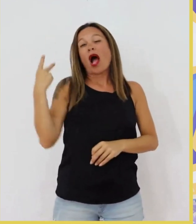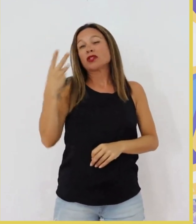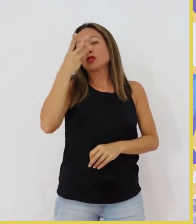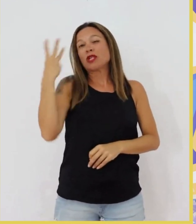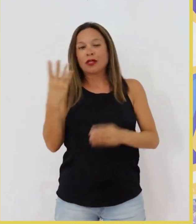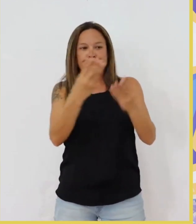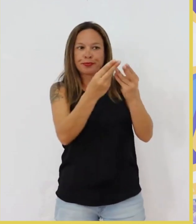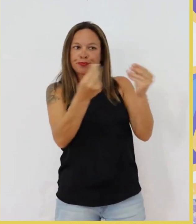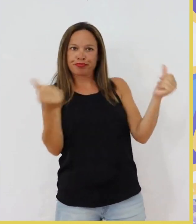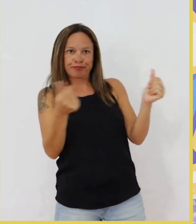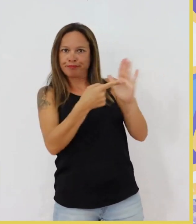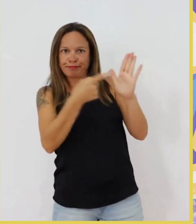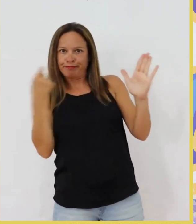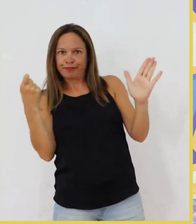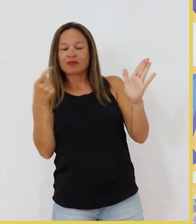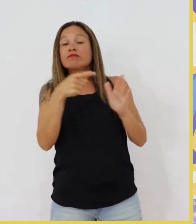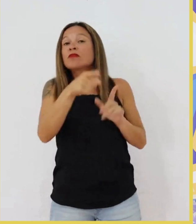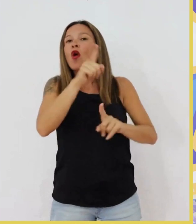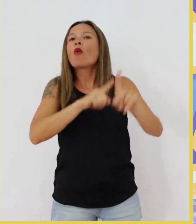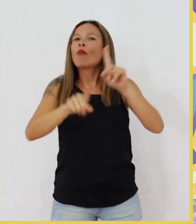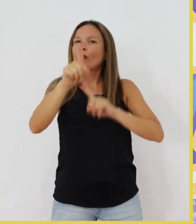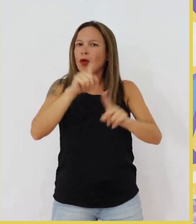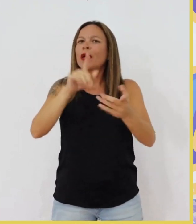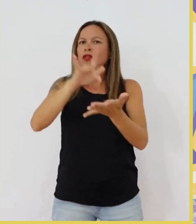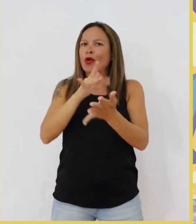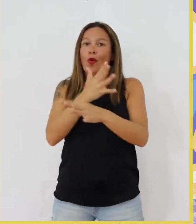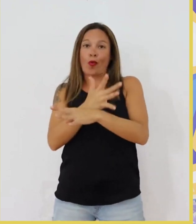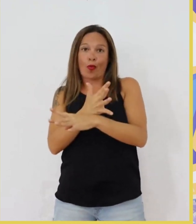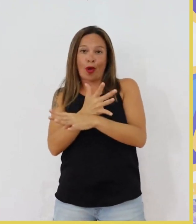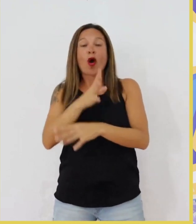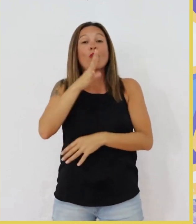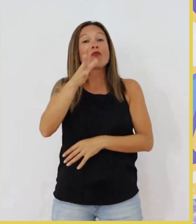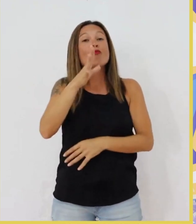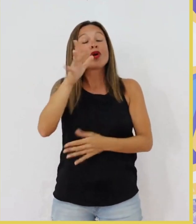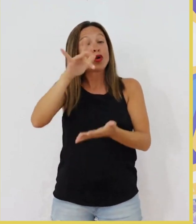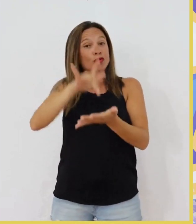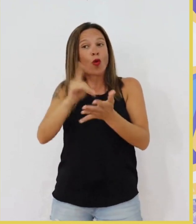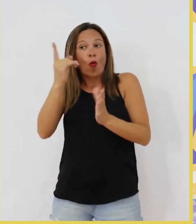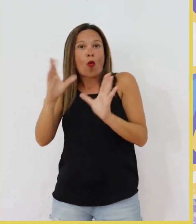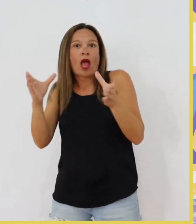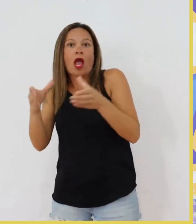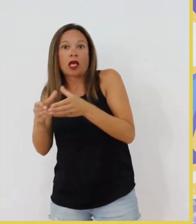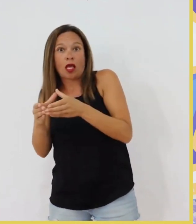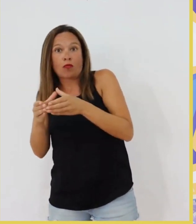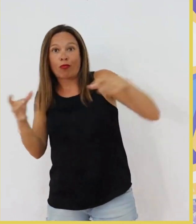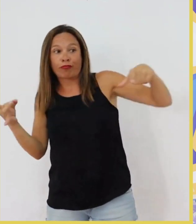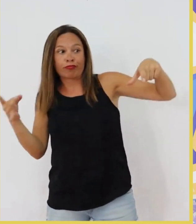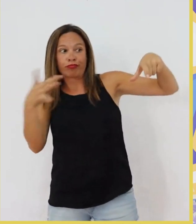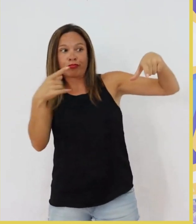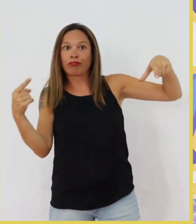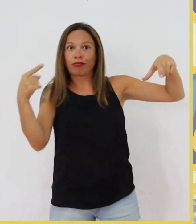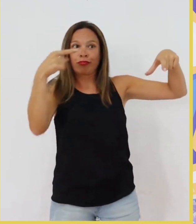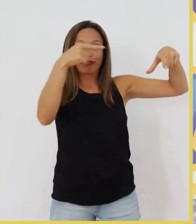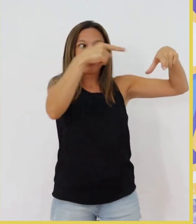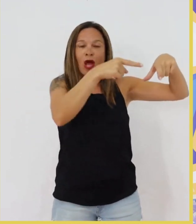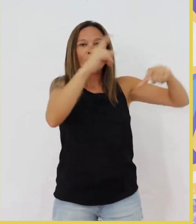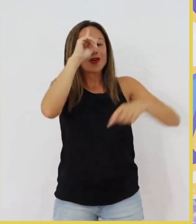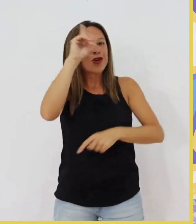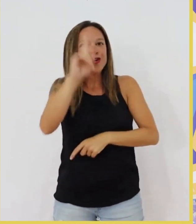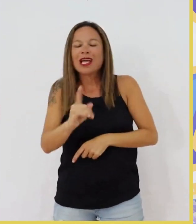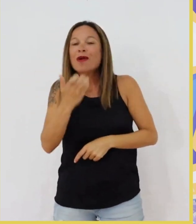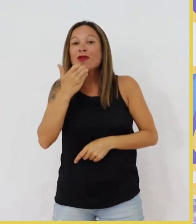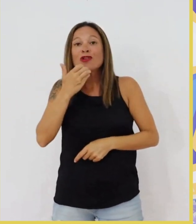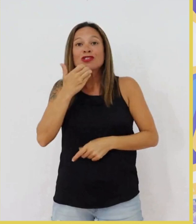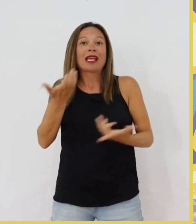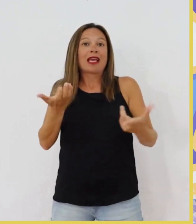problema cuando jugamos, ya que cuando un equipo mete un gol, no se sabe con seguridad si ha sido gol, ya que si cae justo en el